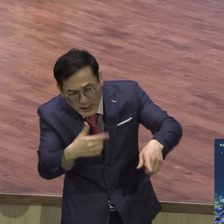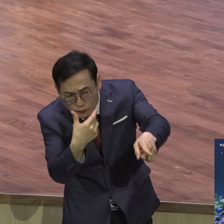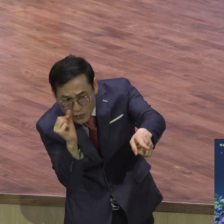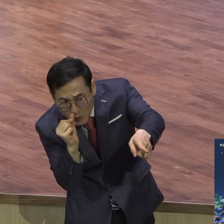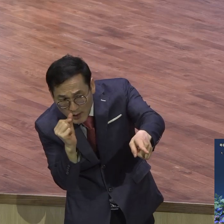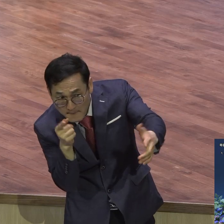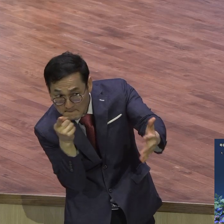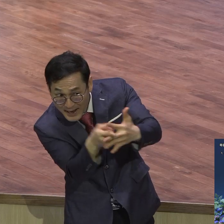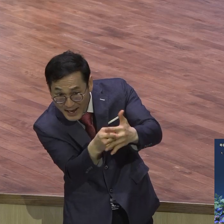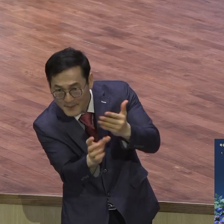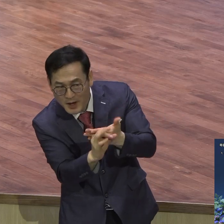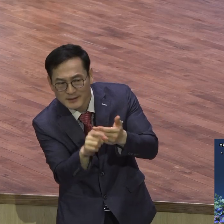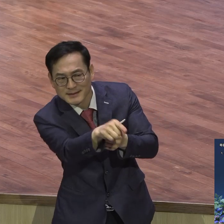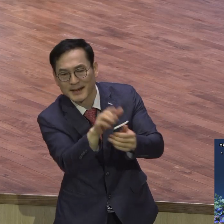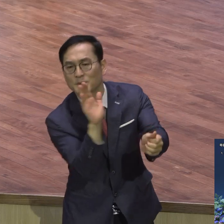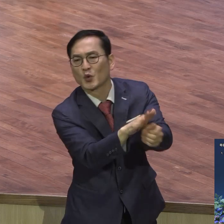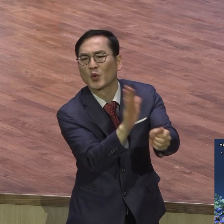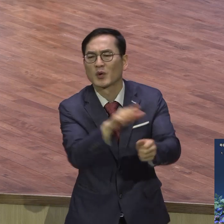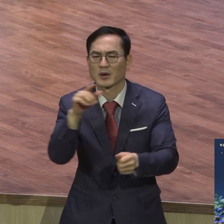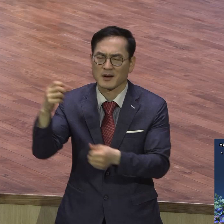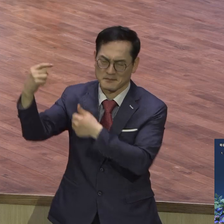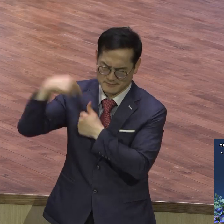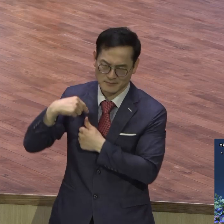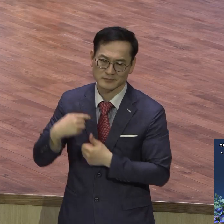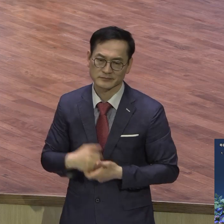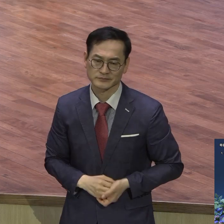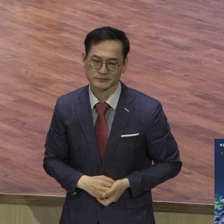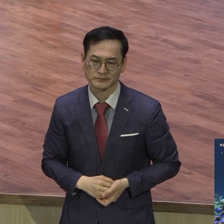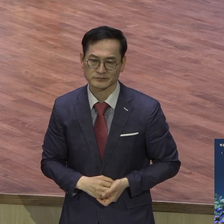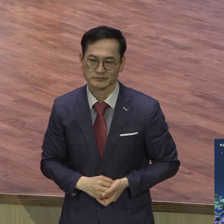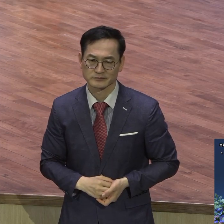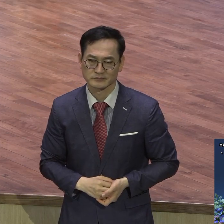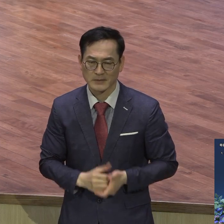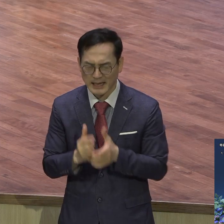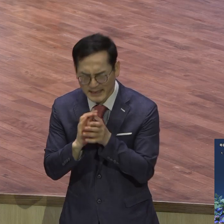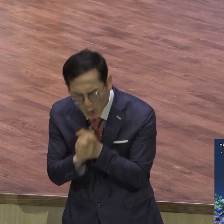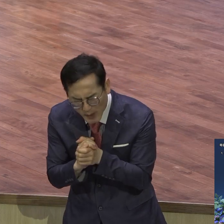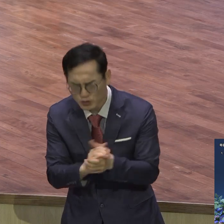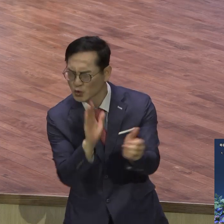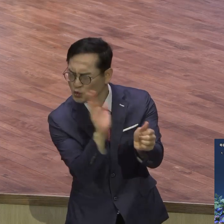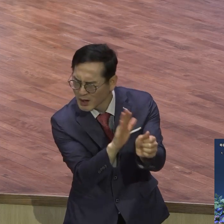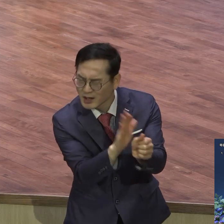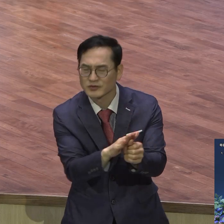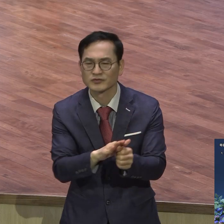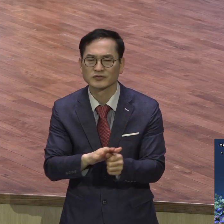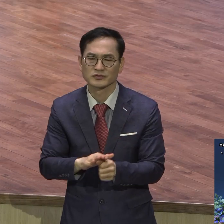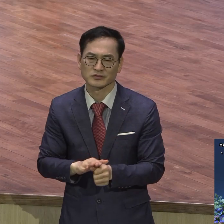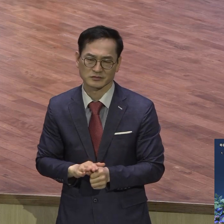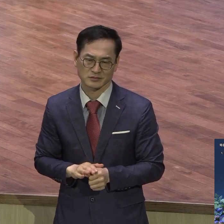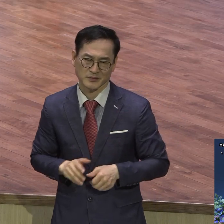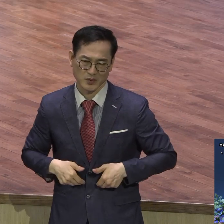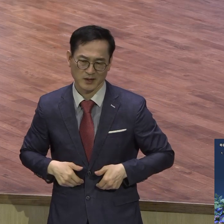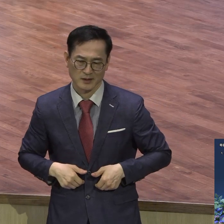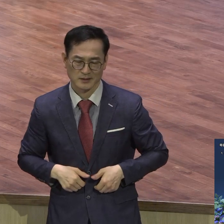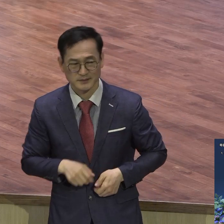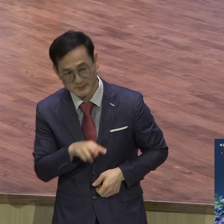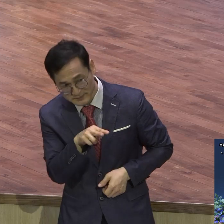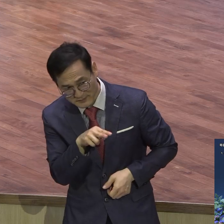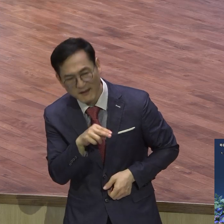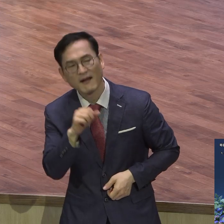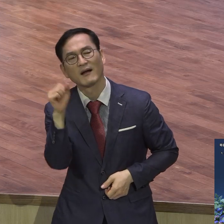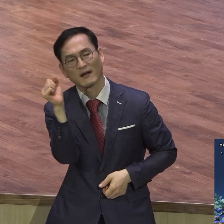위하여 기도해주라 기도로서 말로 해도 안 돼요 말로 하면 상처받아요 아 저런